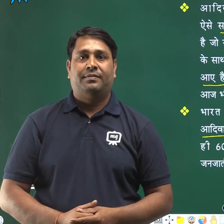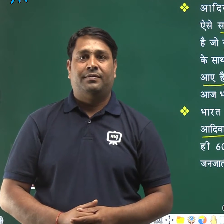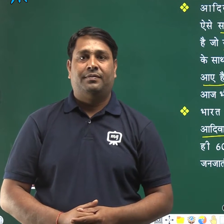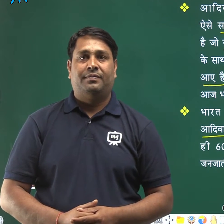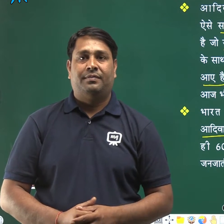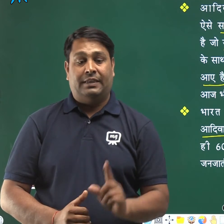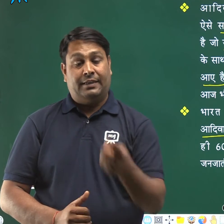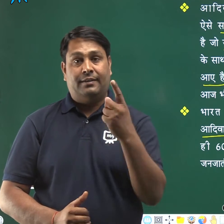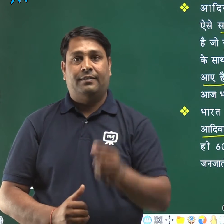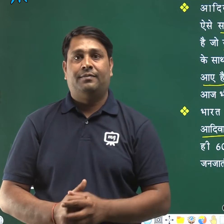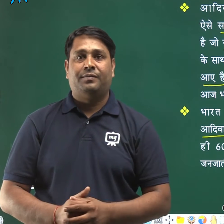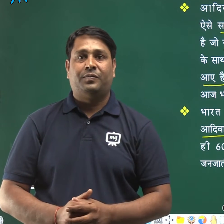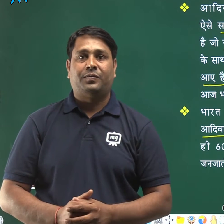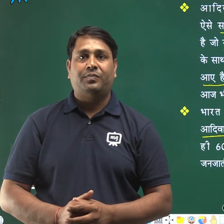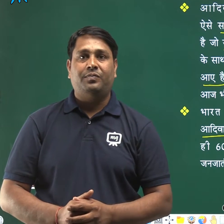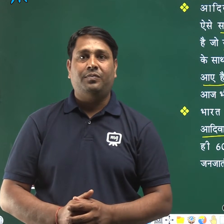अकेले